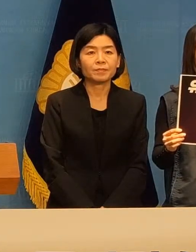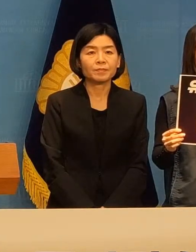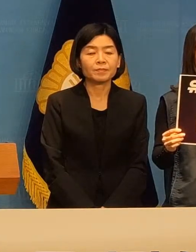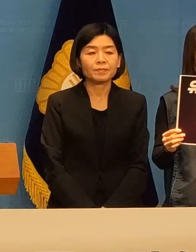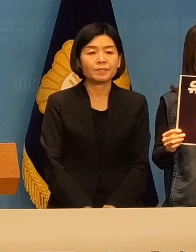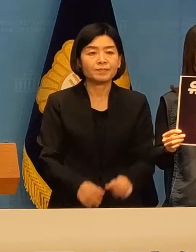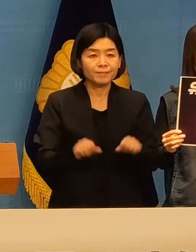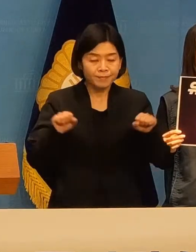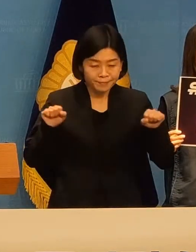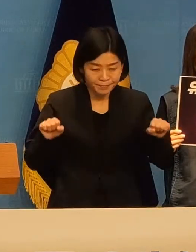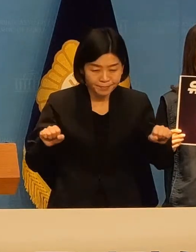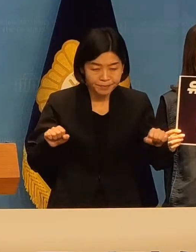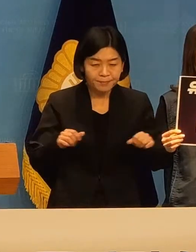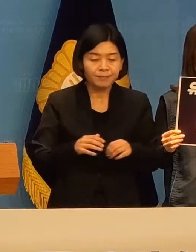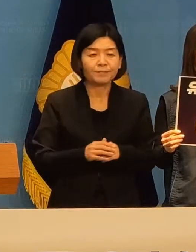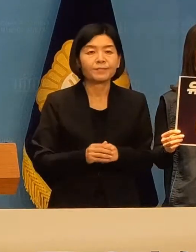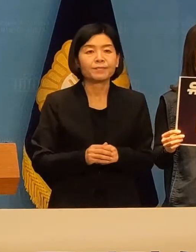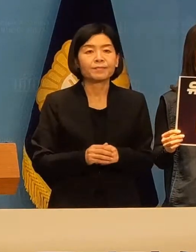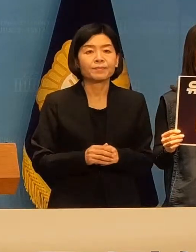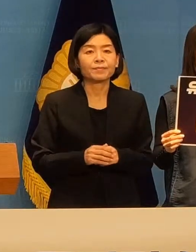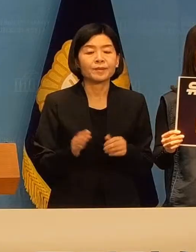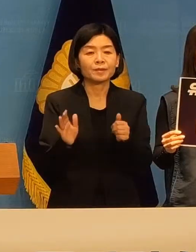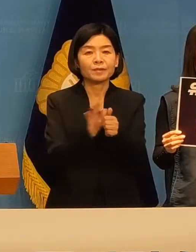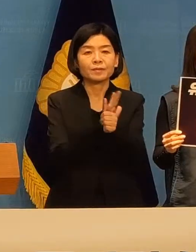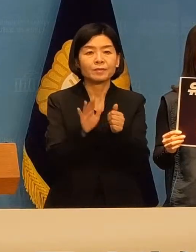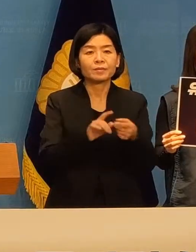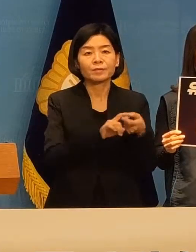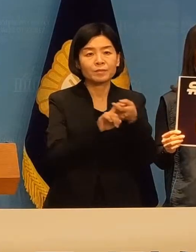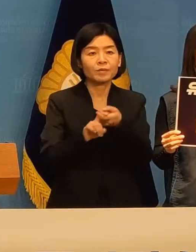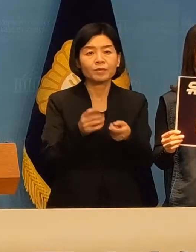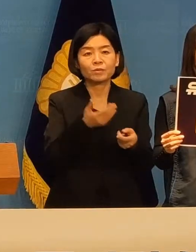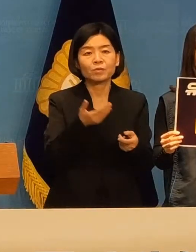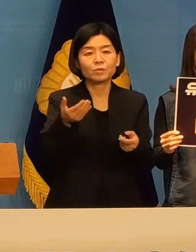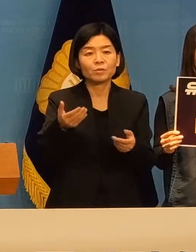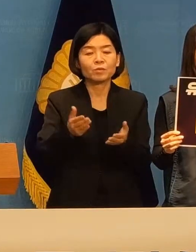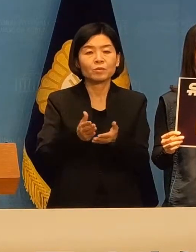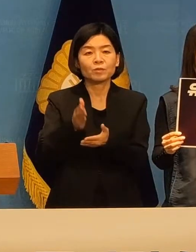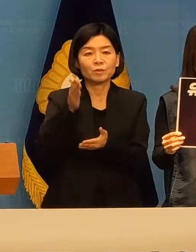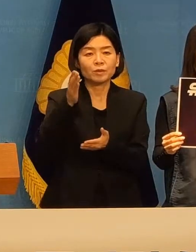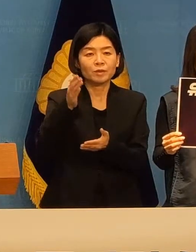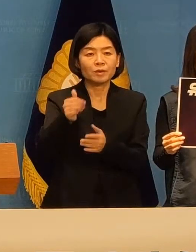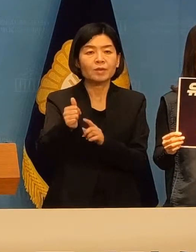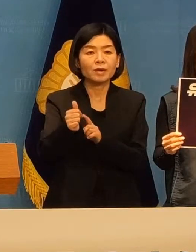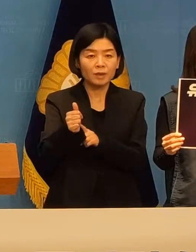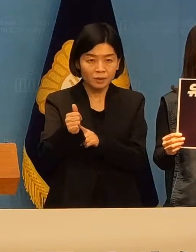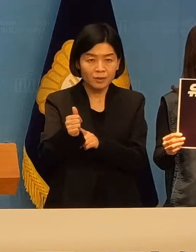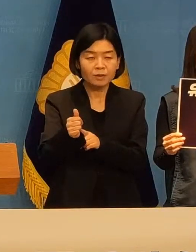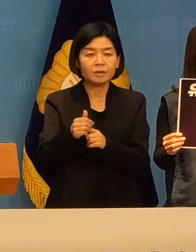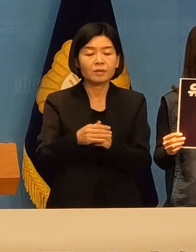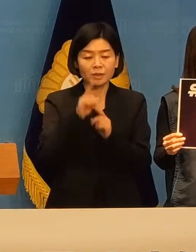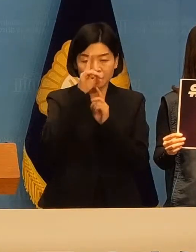예, 안녕하십니까. 저는 서비스연맹 유통분과 의장 맡고 있는 농협유통노동조합의 위원장 이동호입니다.